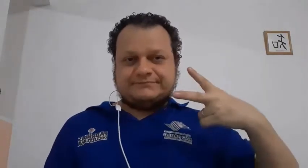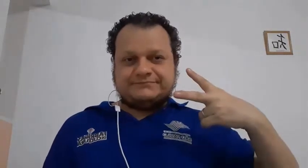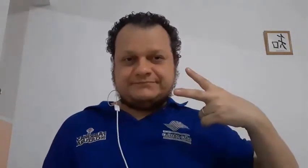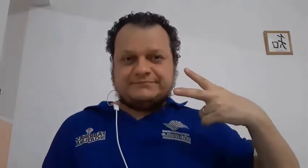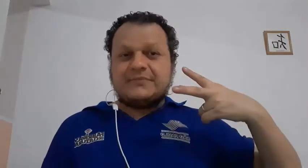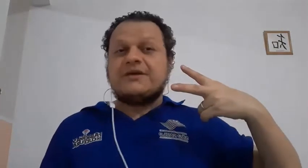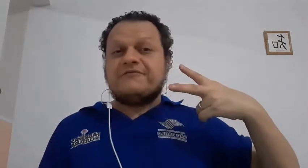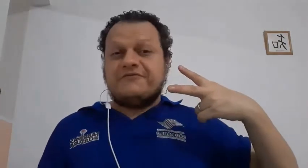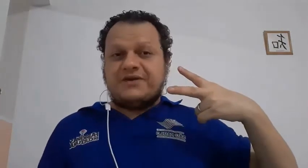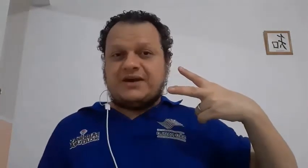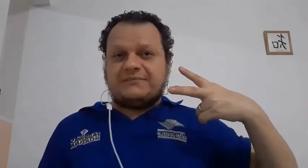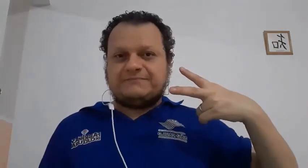V.